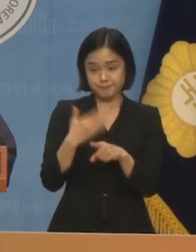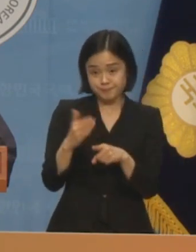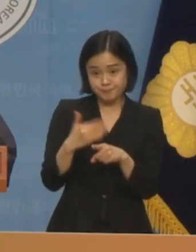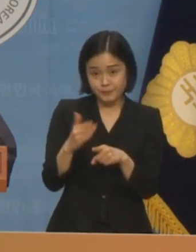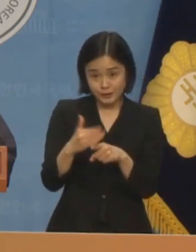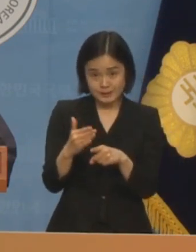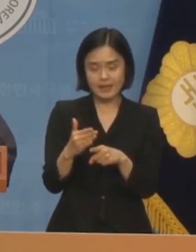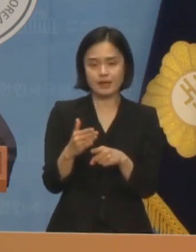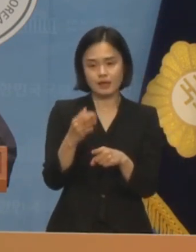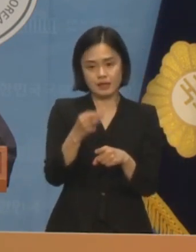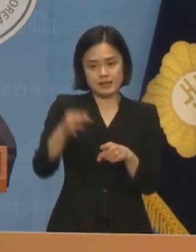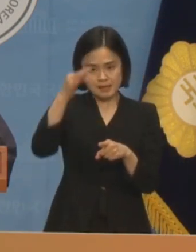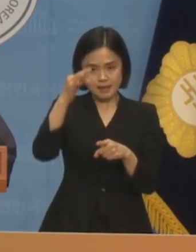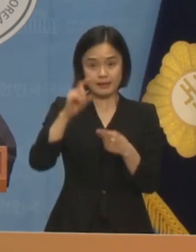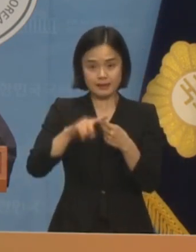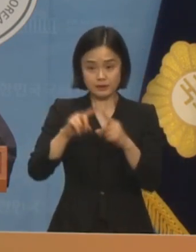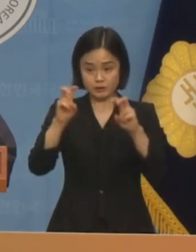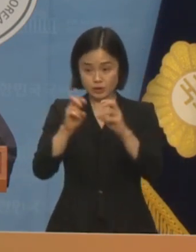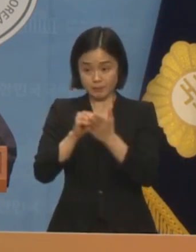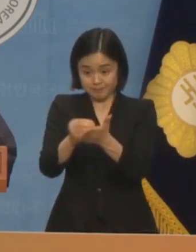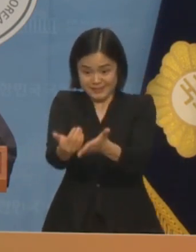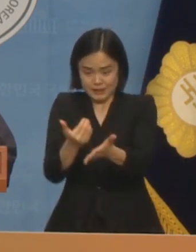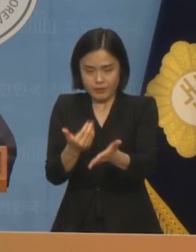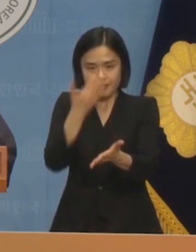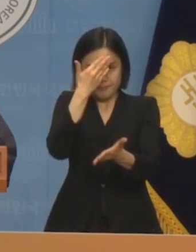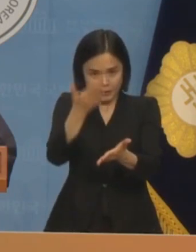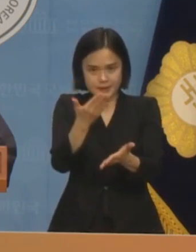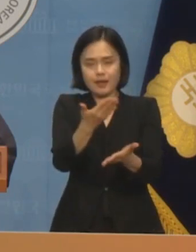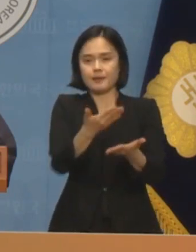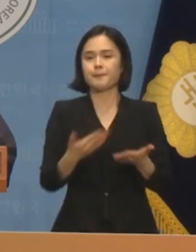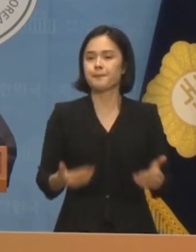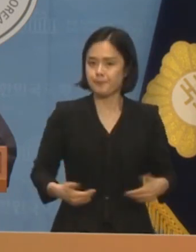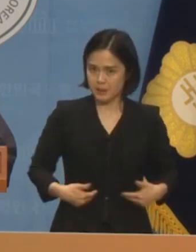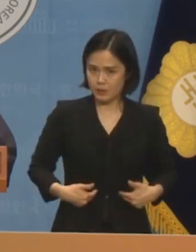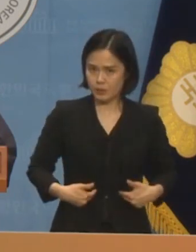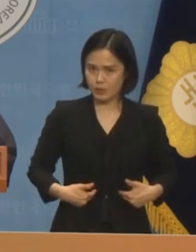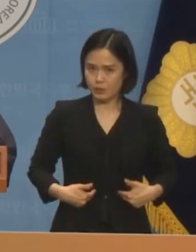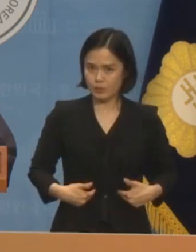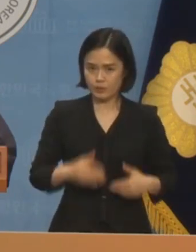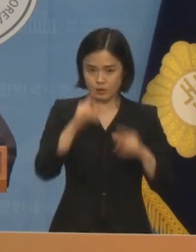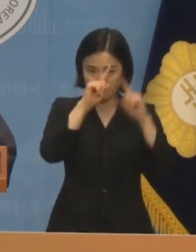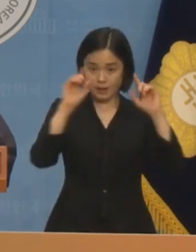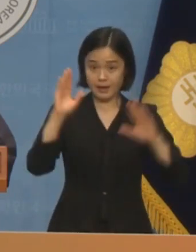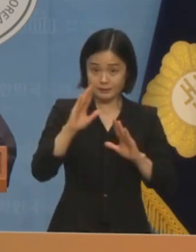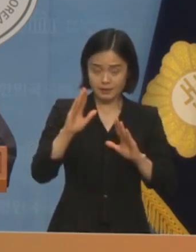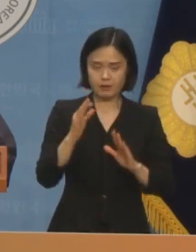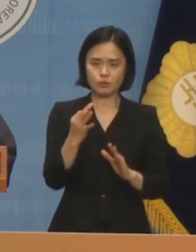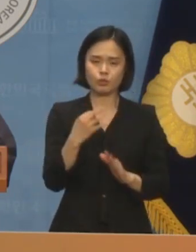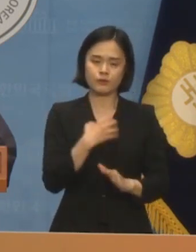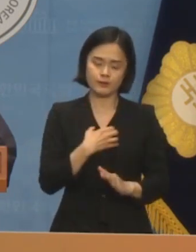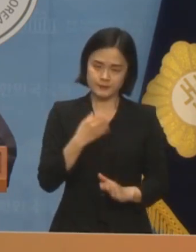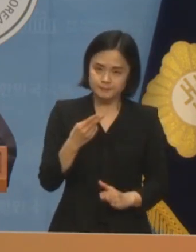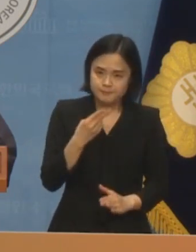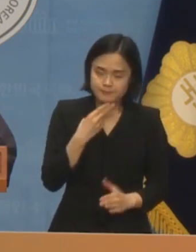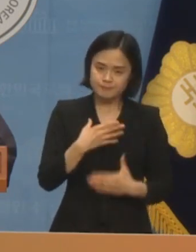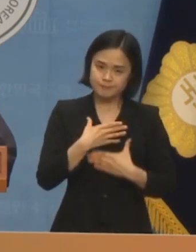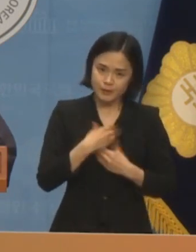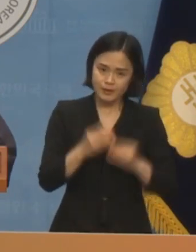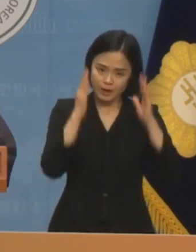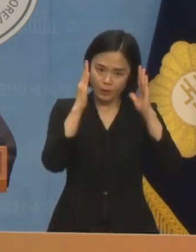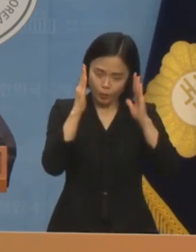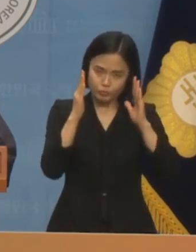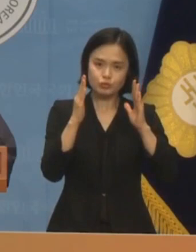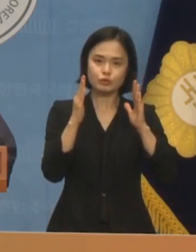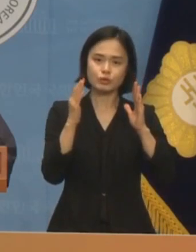시작입니다. 대학생들이 돈 걱정 없이 대학생활을 할 수 있도록 이번 특별법 개정안을 시작으로